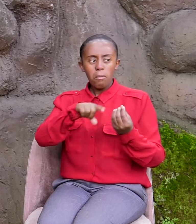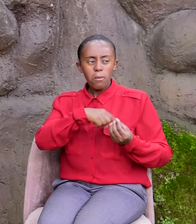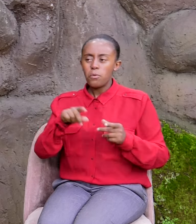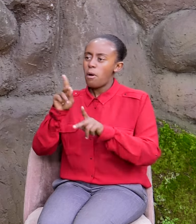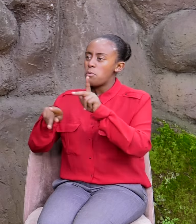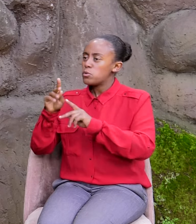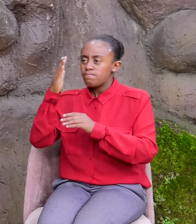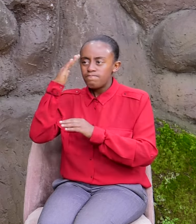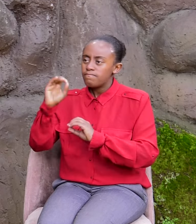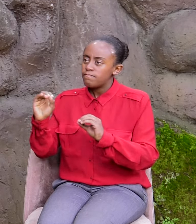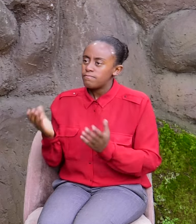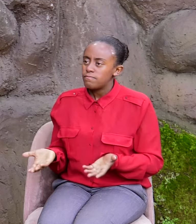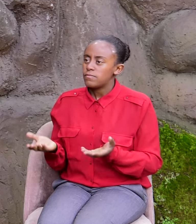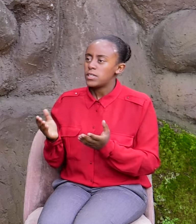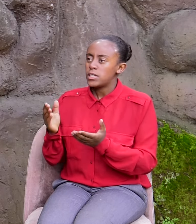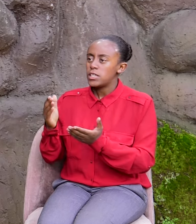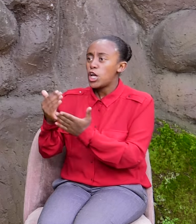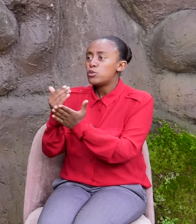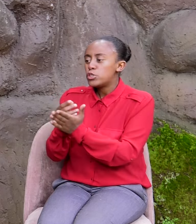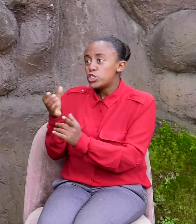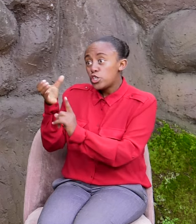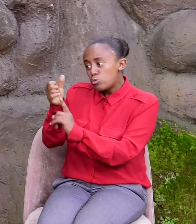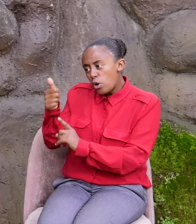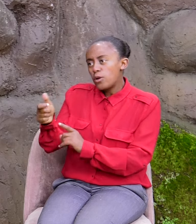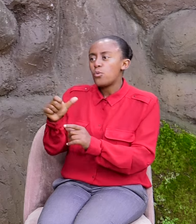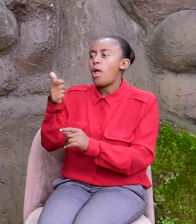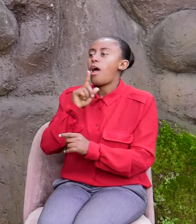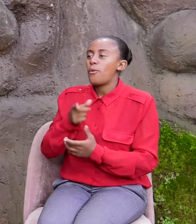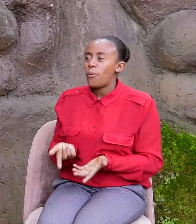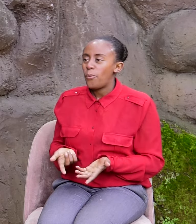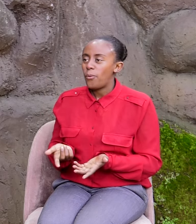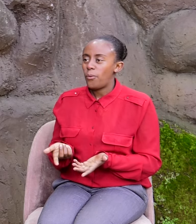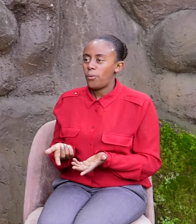ማህበረሰብ አታውቀውም፣ የትምህርት ይዘቱ ራሱ ሌላ ነው፣